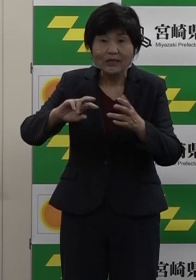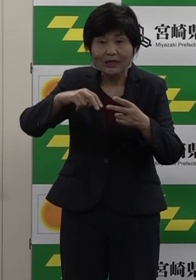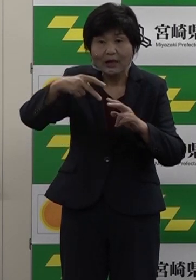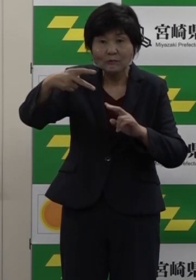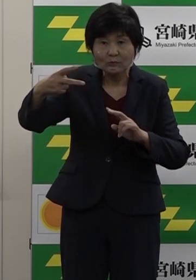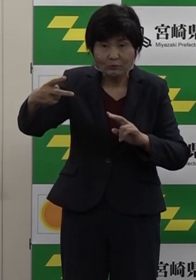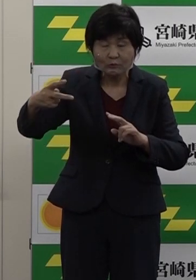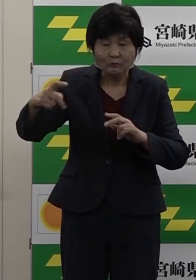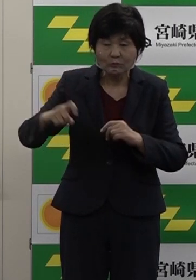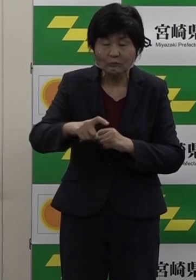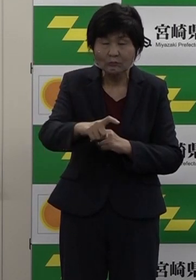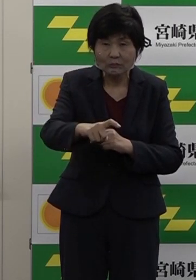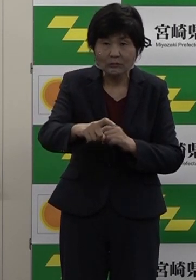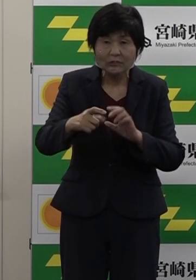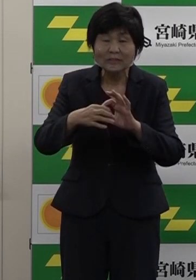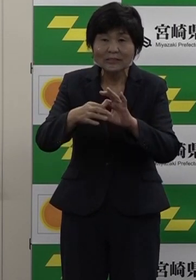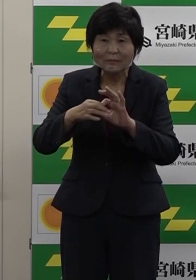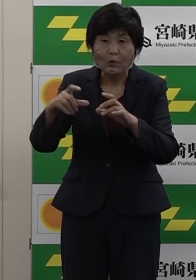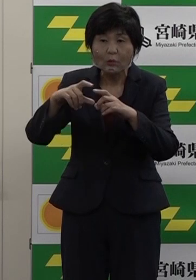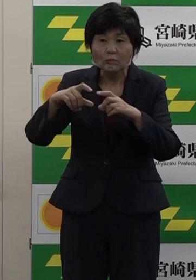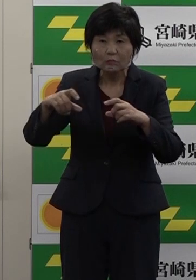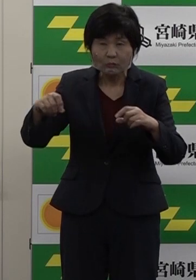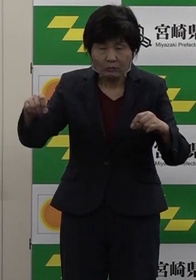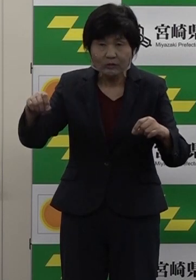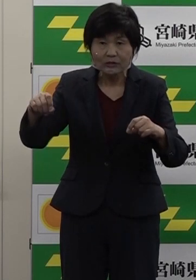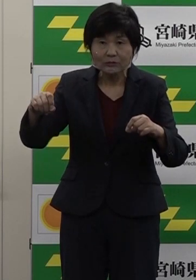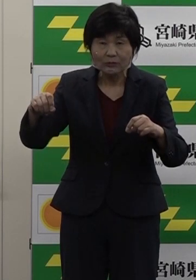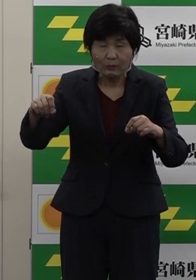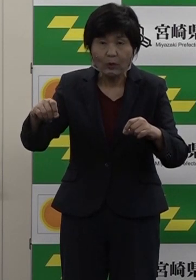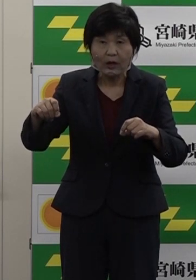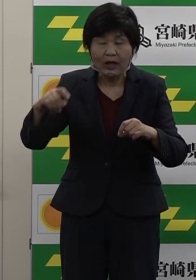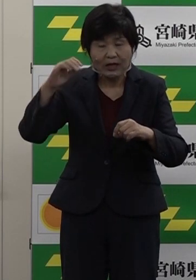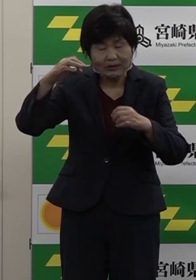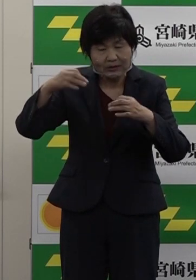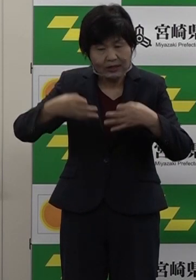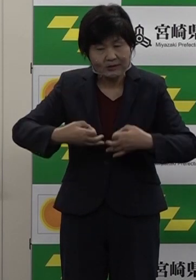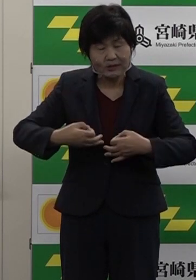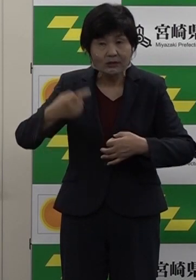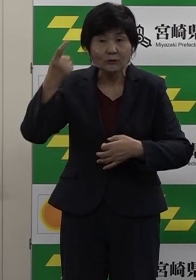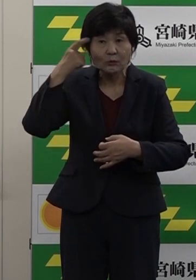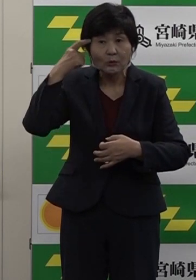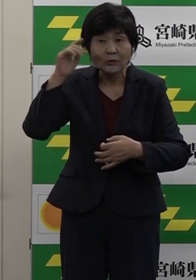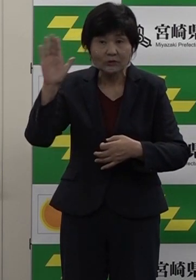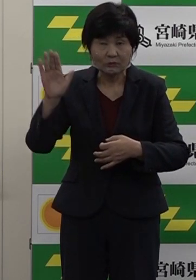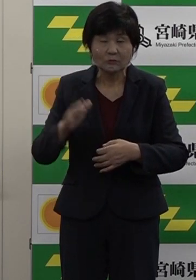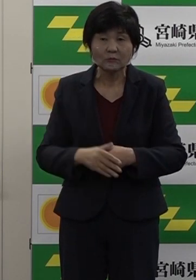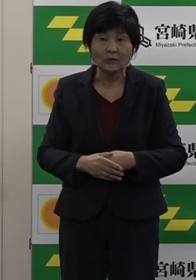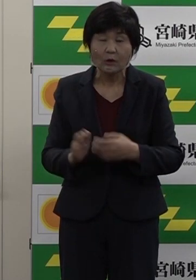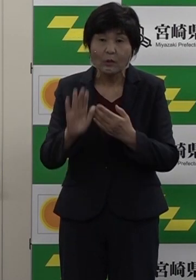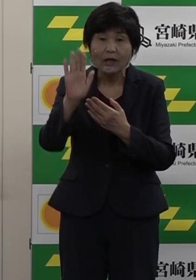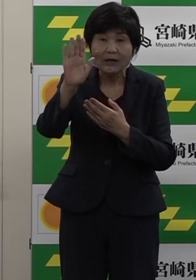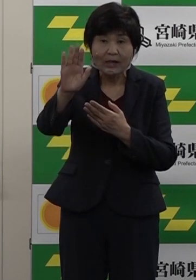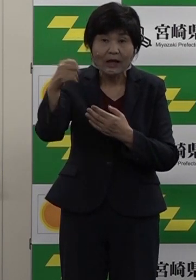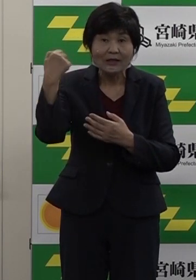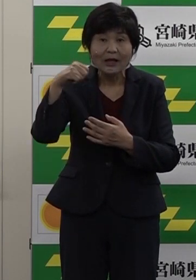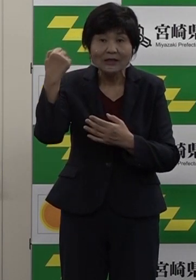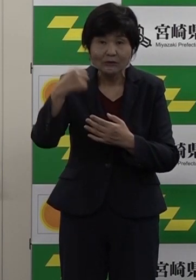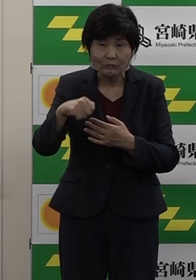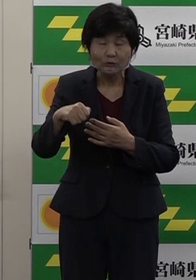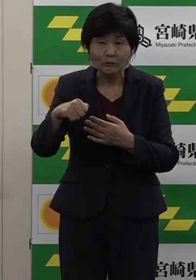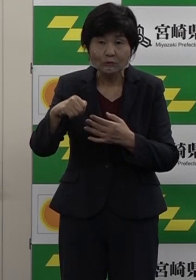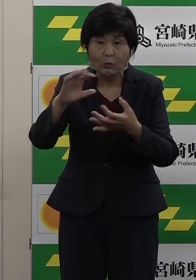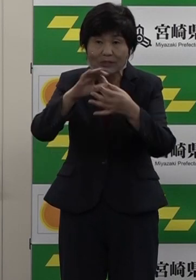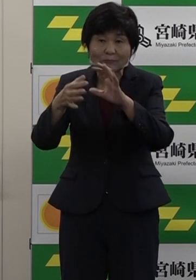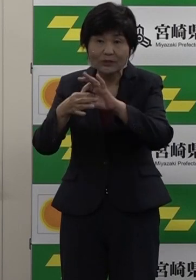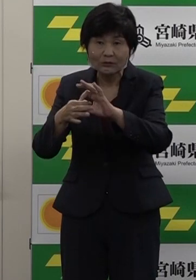体としては大きな反省材料ではないかと考えております。今後また夏の人の移動が